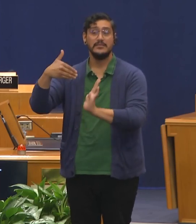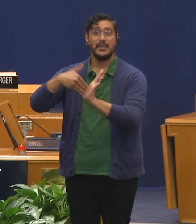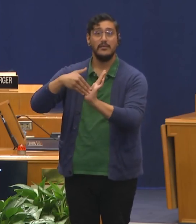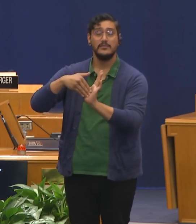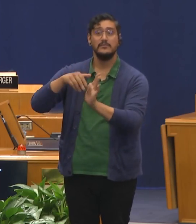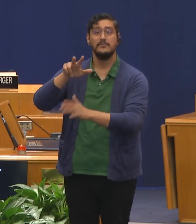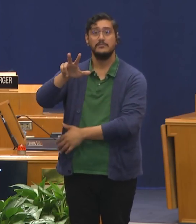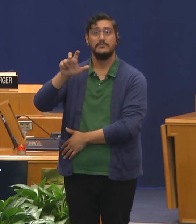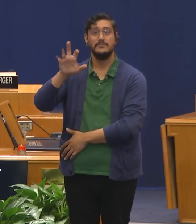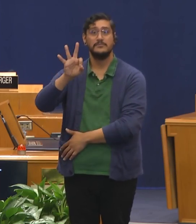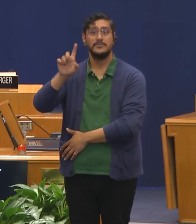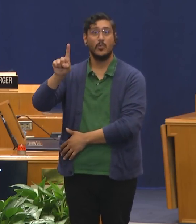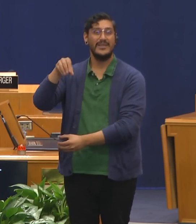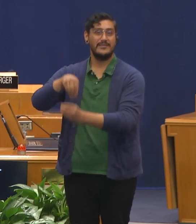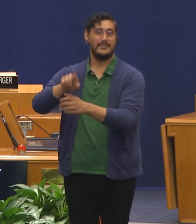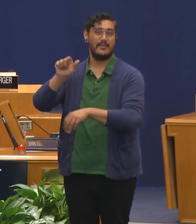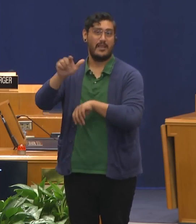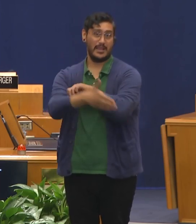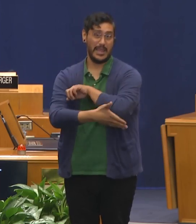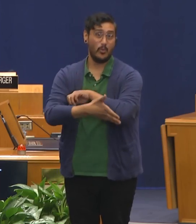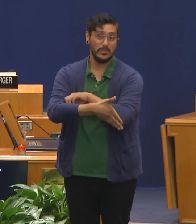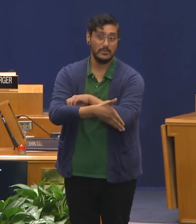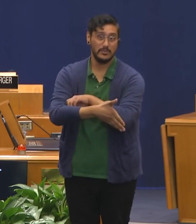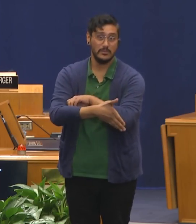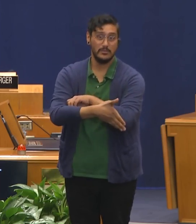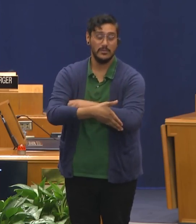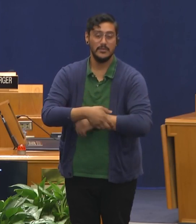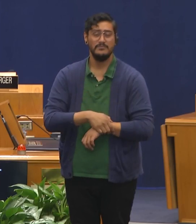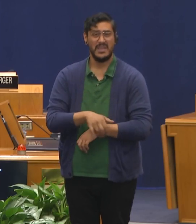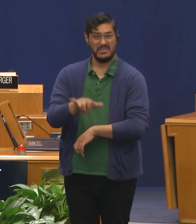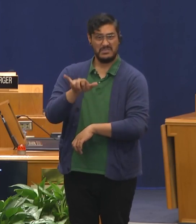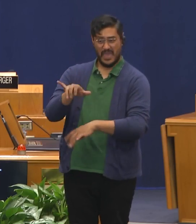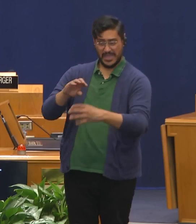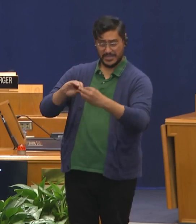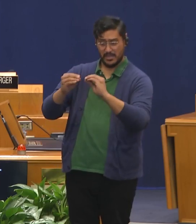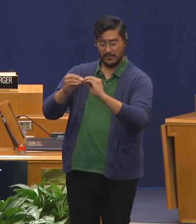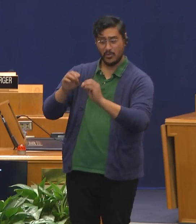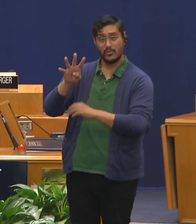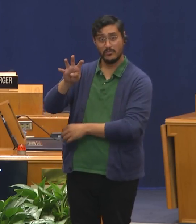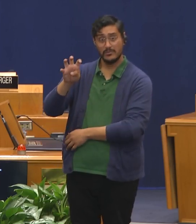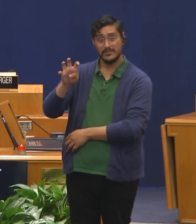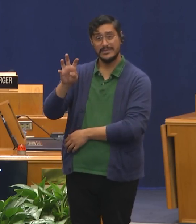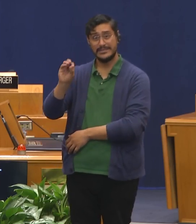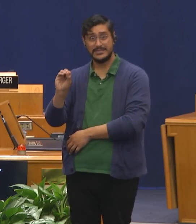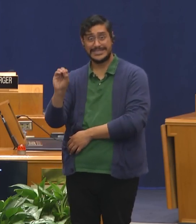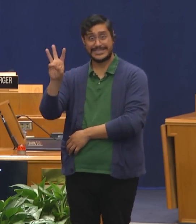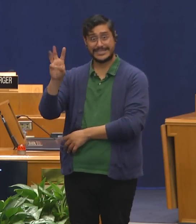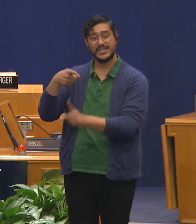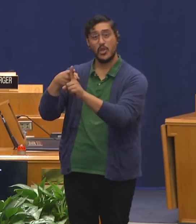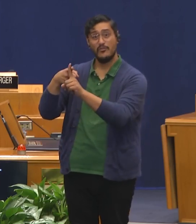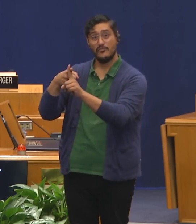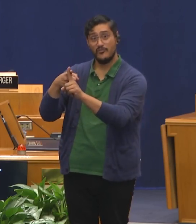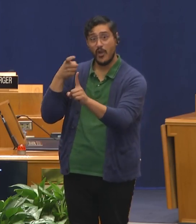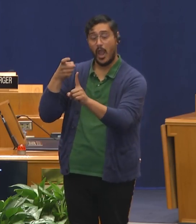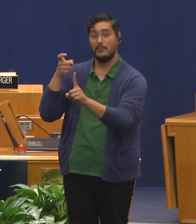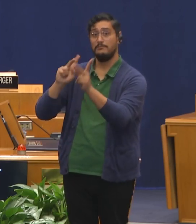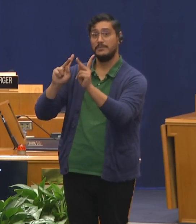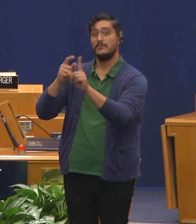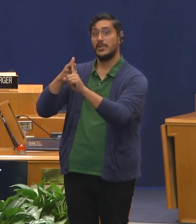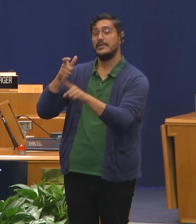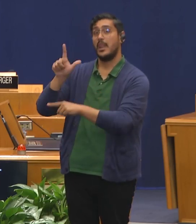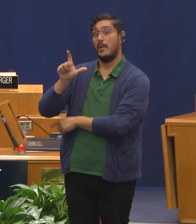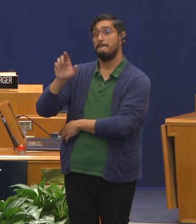11,391 casos en el condado de Los Ángeles. Estos casos incluyen 406 casos reportados por nuestros socios en la